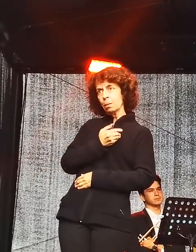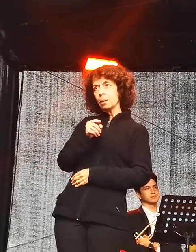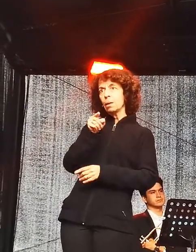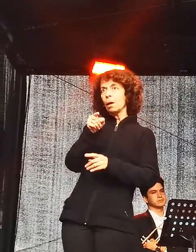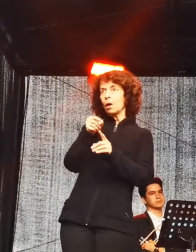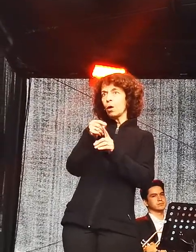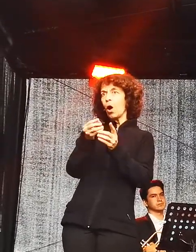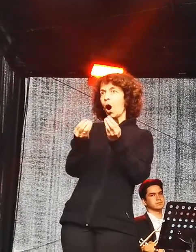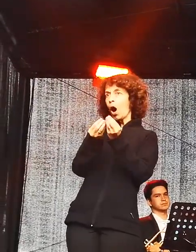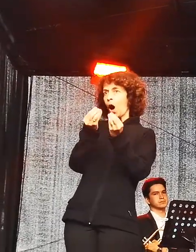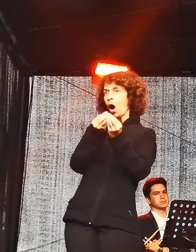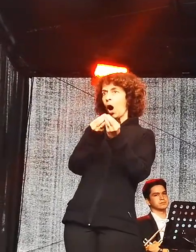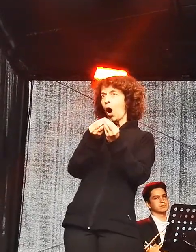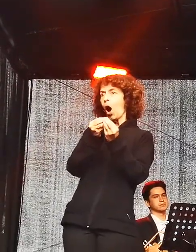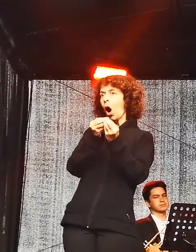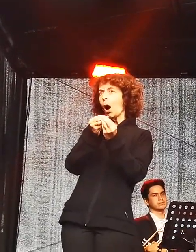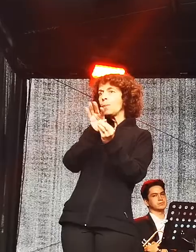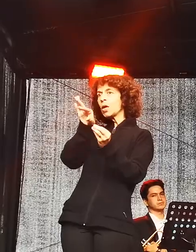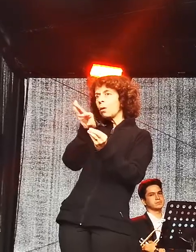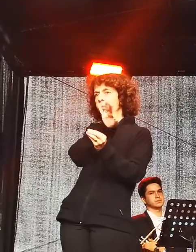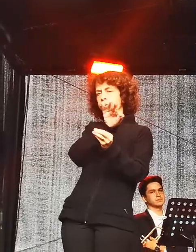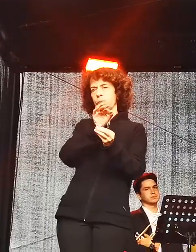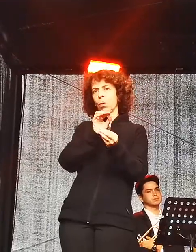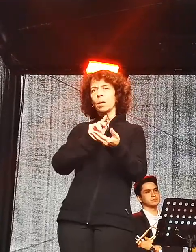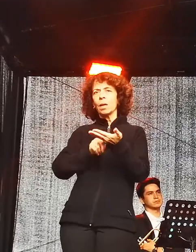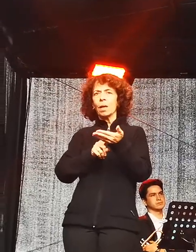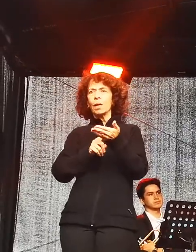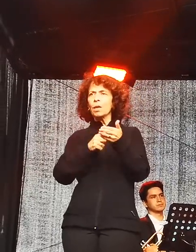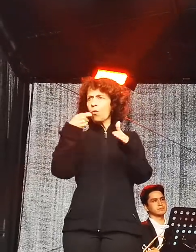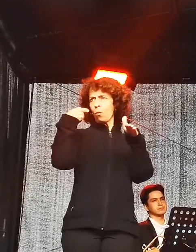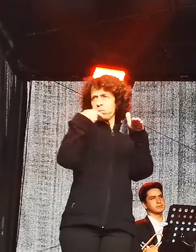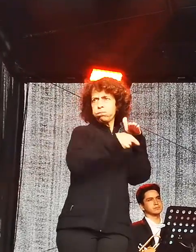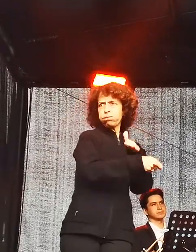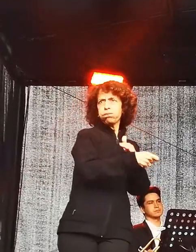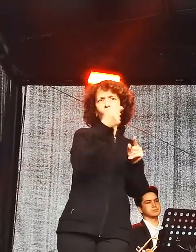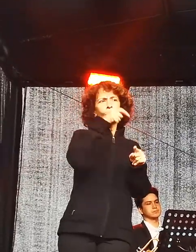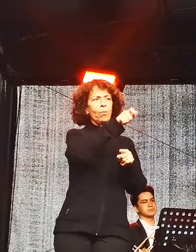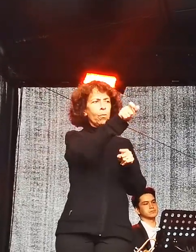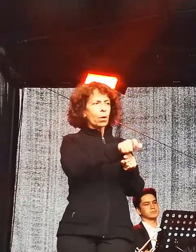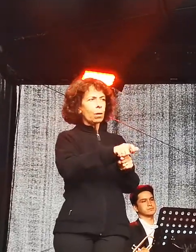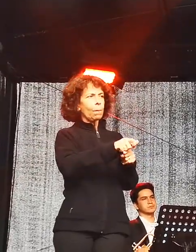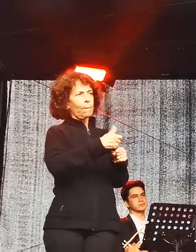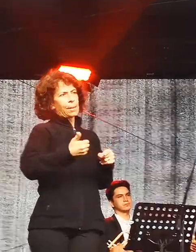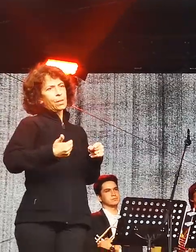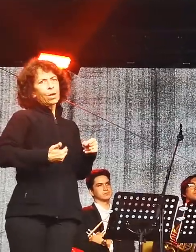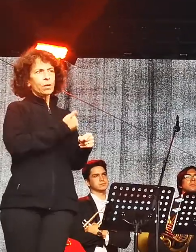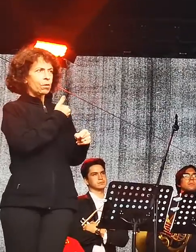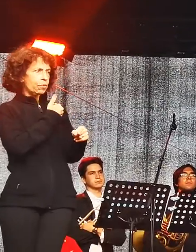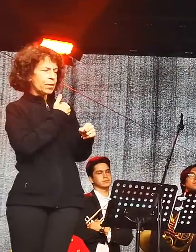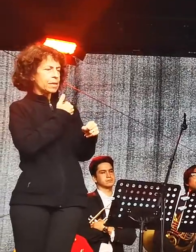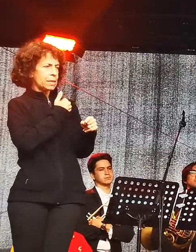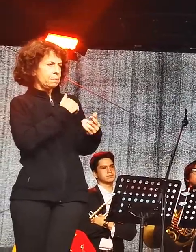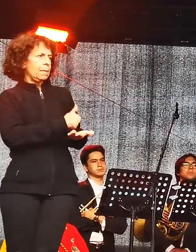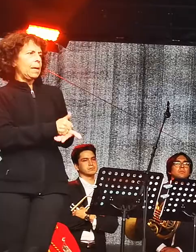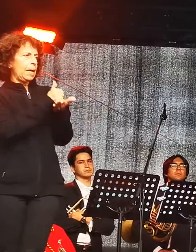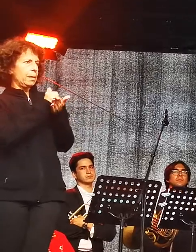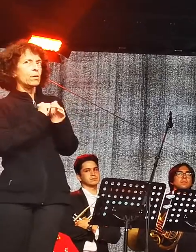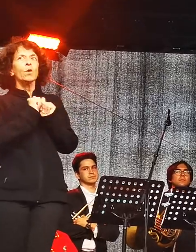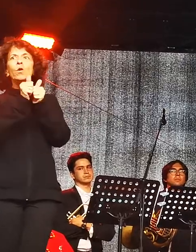coupable que l'on pourra saisir dans les vallées doivent être mis sous séquestre pour dédommager la victime conformément au